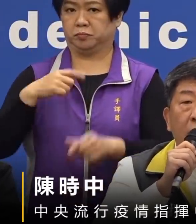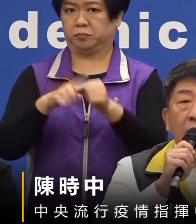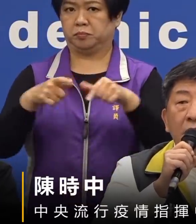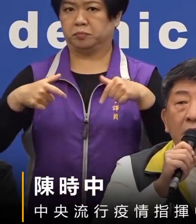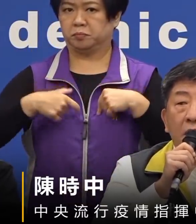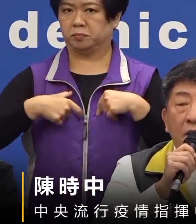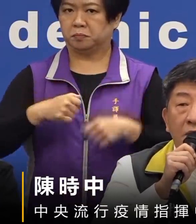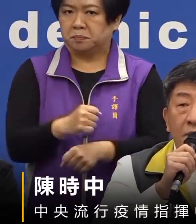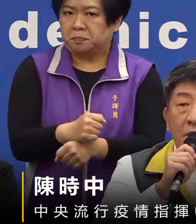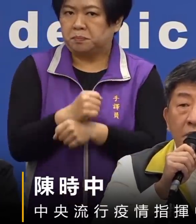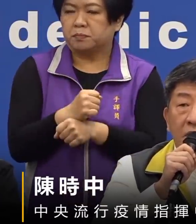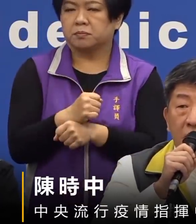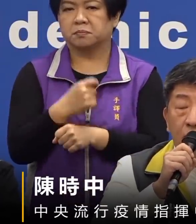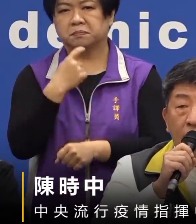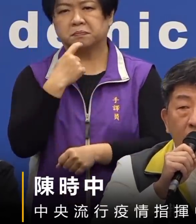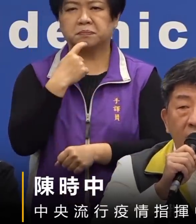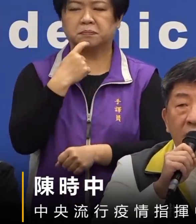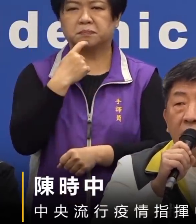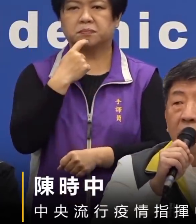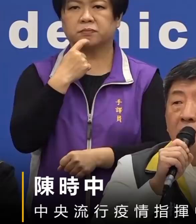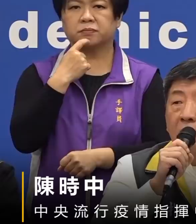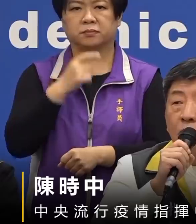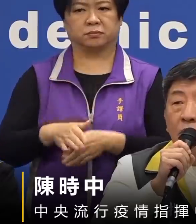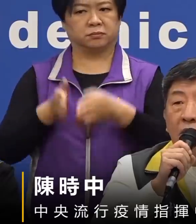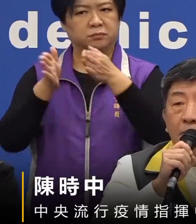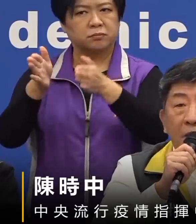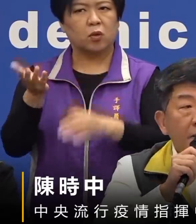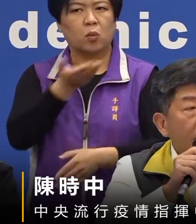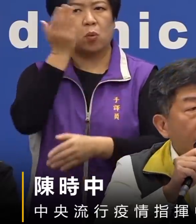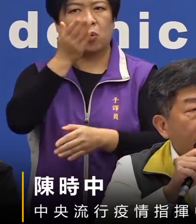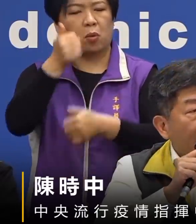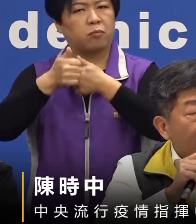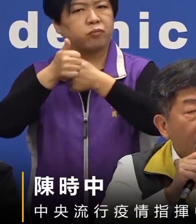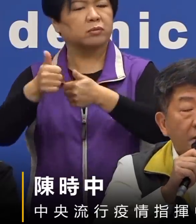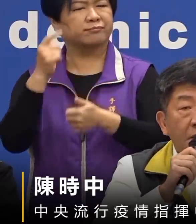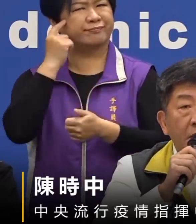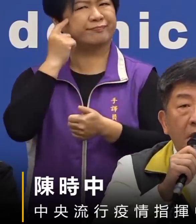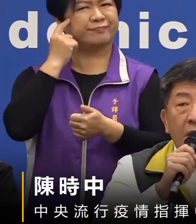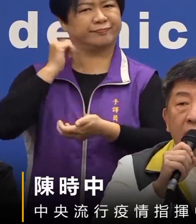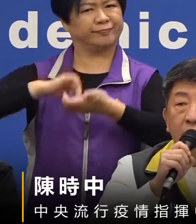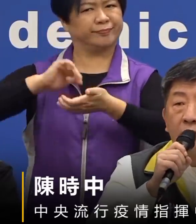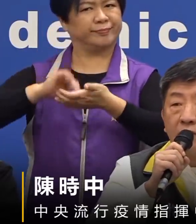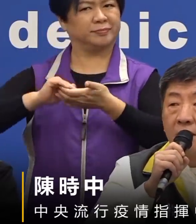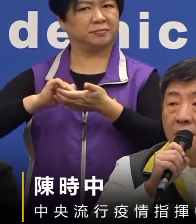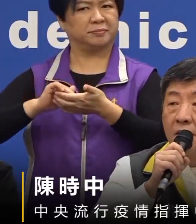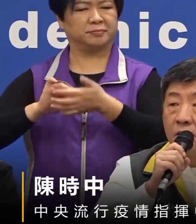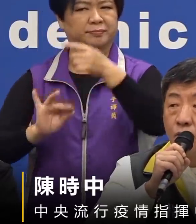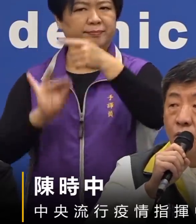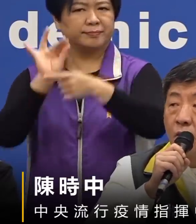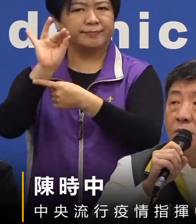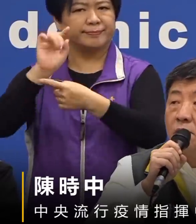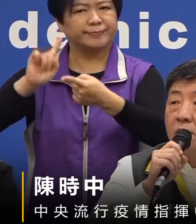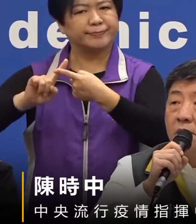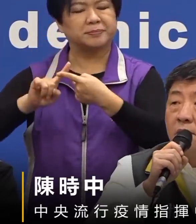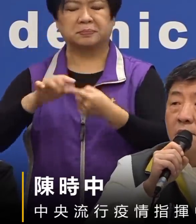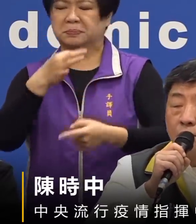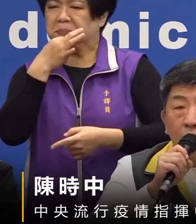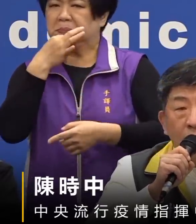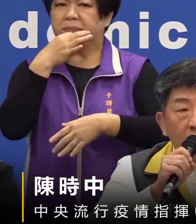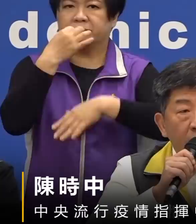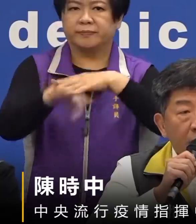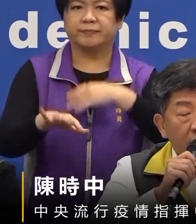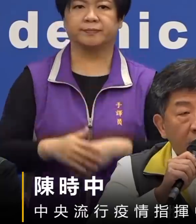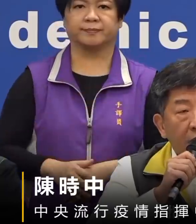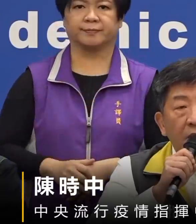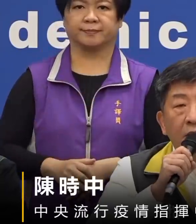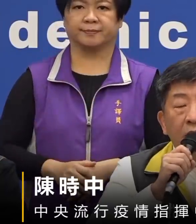警觉到，好、是不是用这样的旅游史来做这样判定的裁剪，好、是不是有它的一个疏漏，所